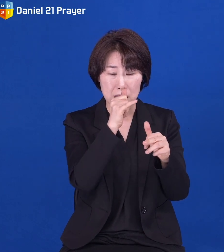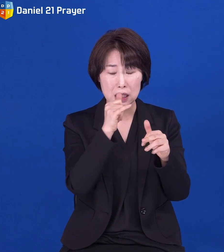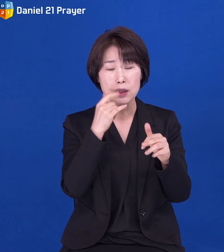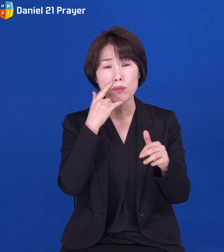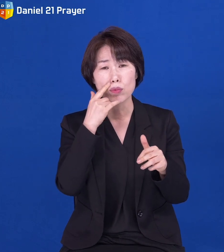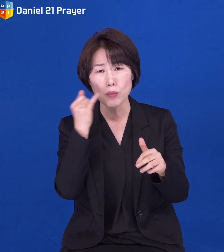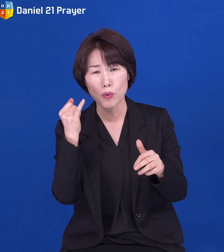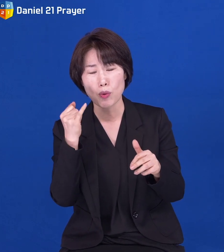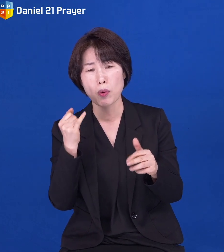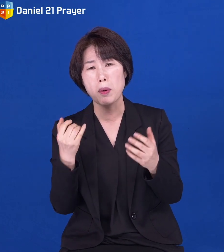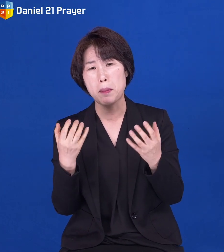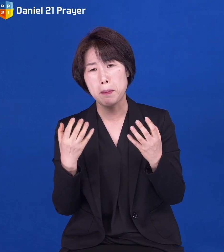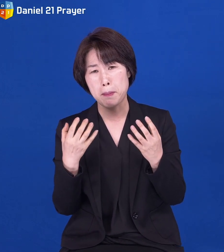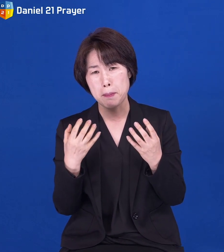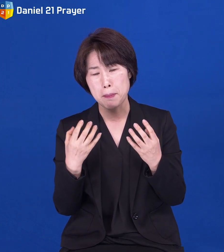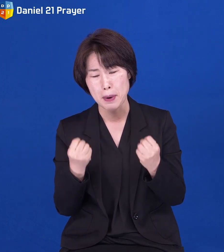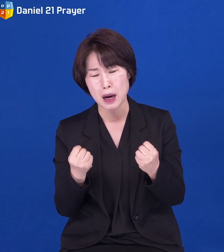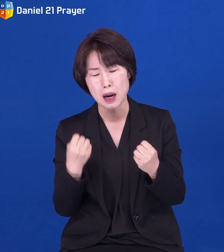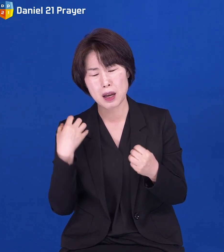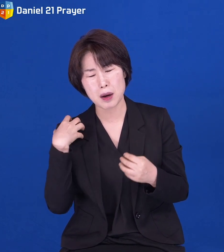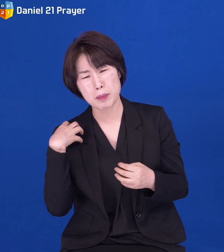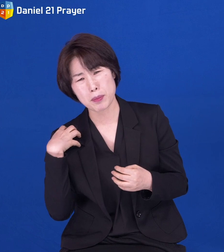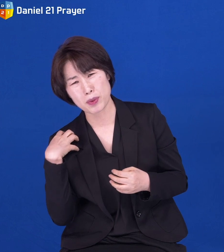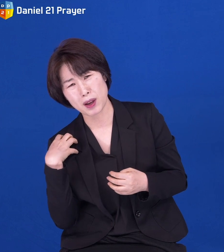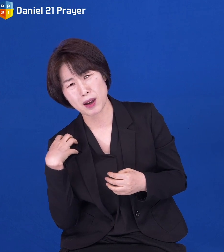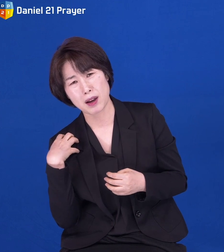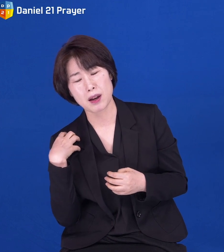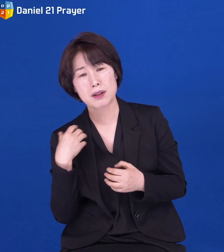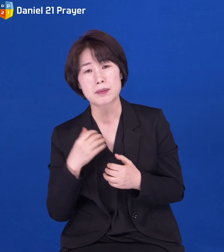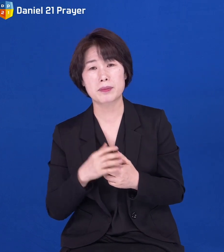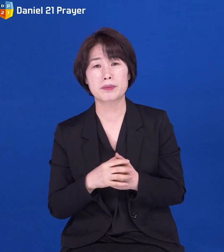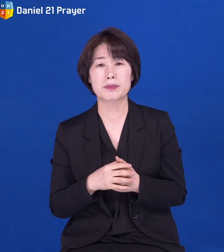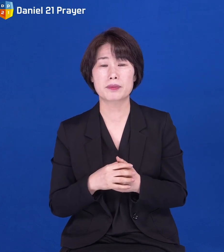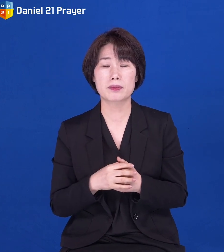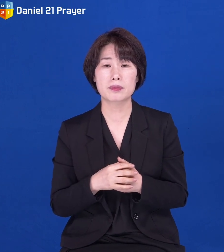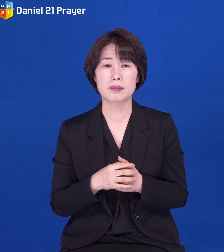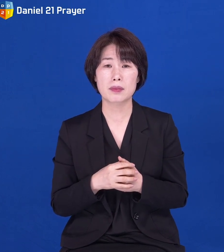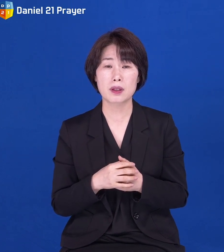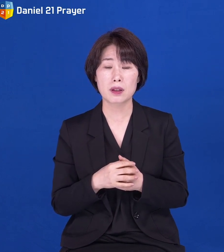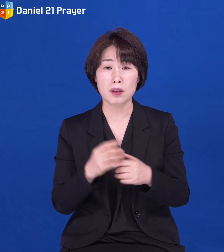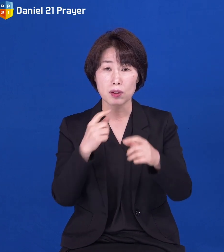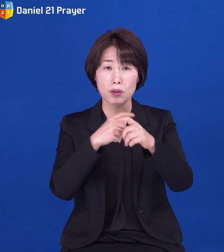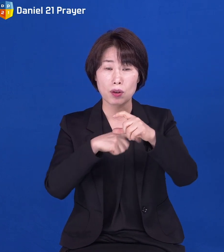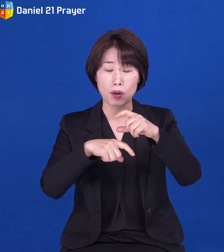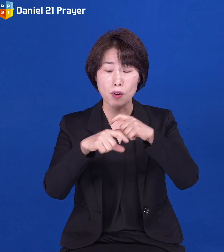엄마들이 거의 다 그래요. 어렸을 때부터. 왜냐면 어떻게든 조금이라도 좀 낫게